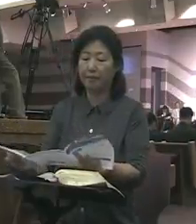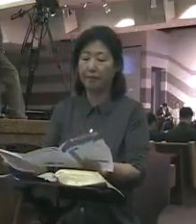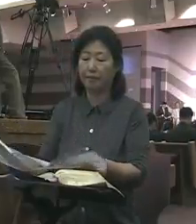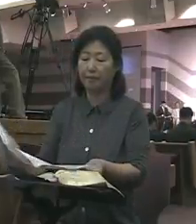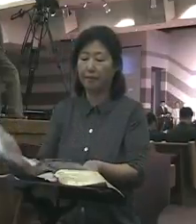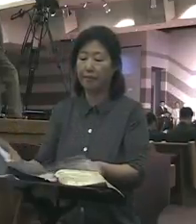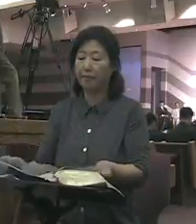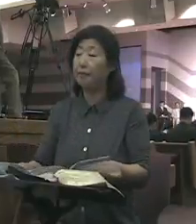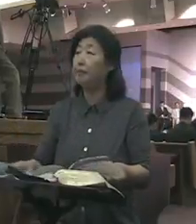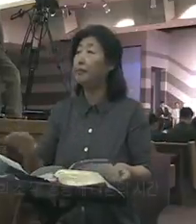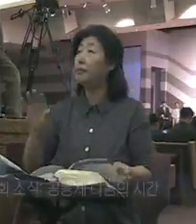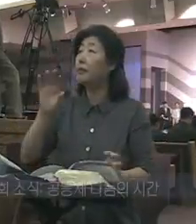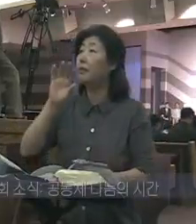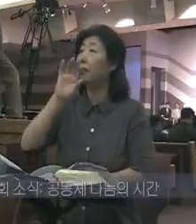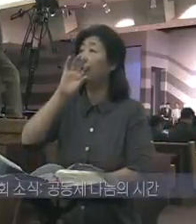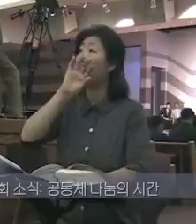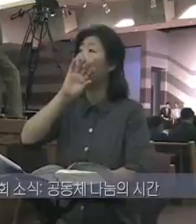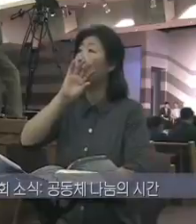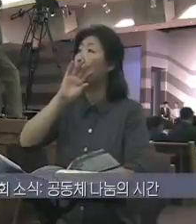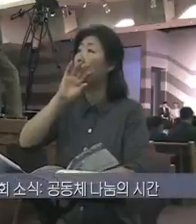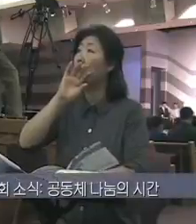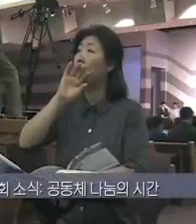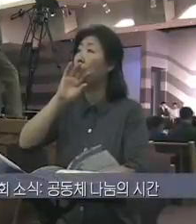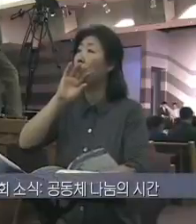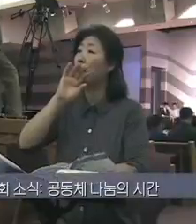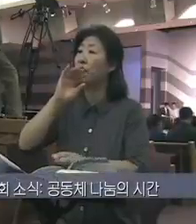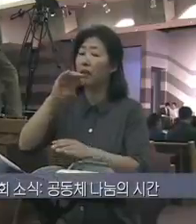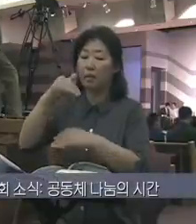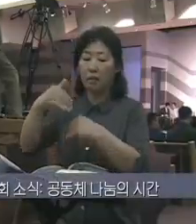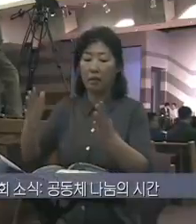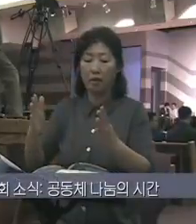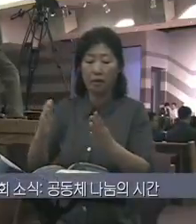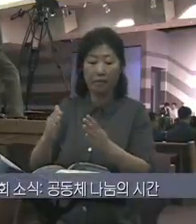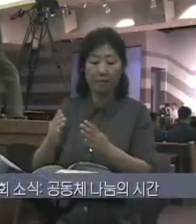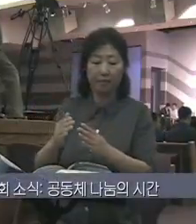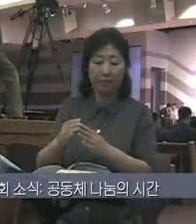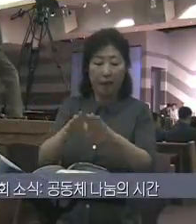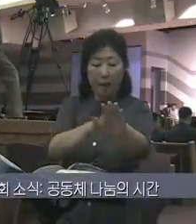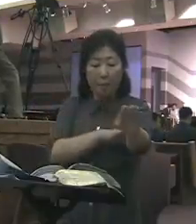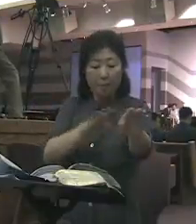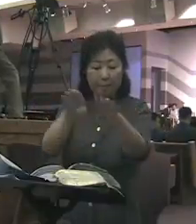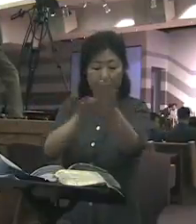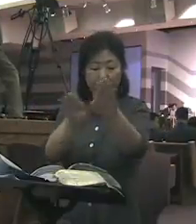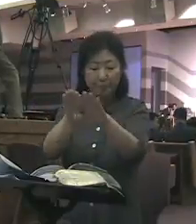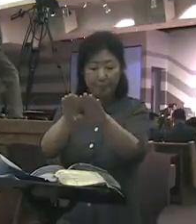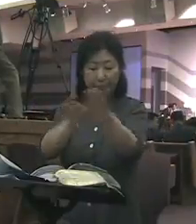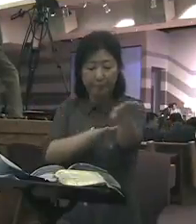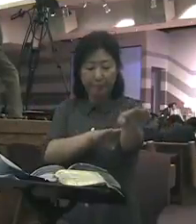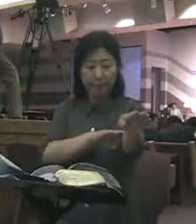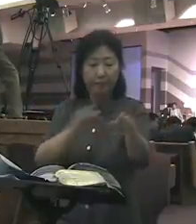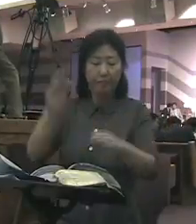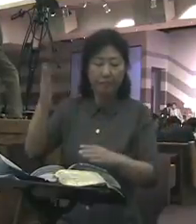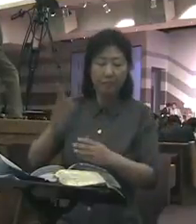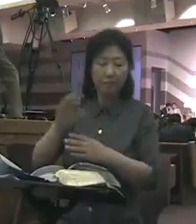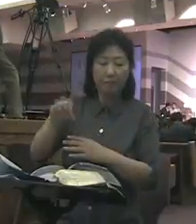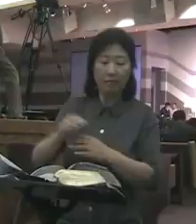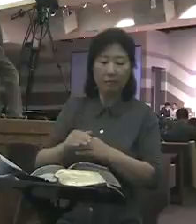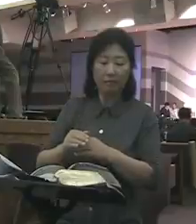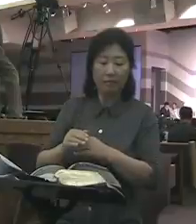훈련과 다락방이 방학을 앞두고 있습니다. 단순한 휴식이 아니라 재충전의 시간이 되었으면 좋겠습니다.